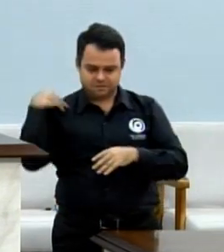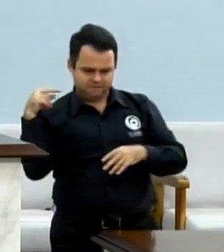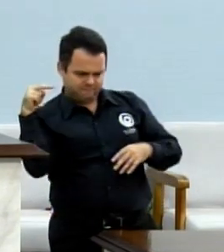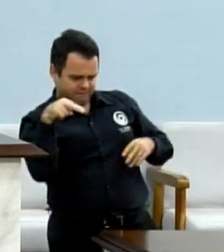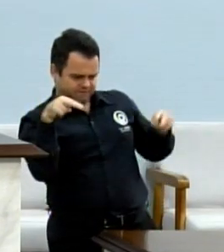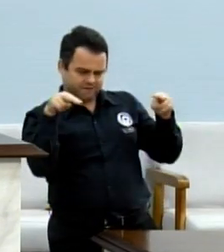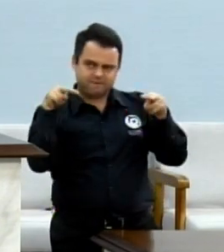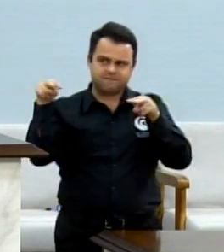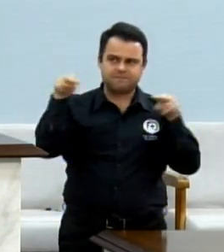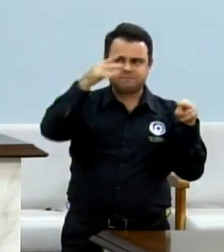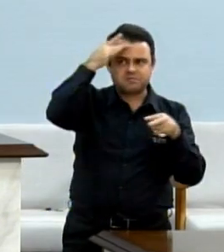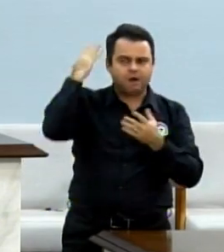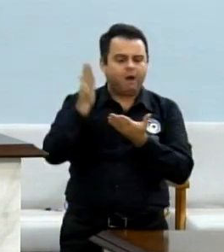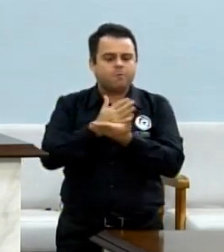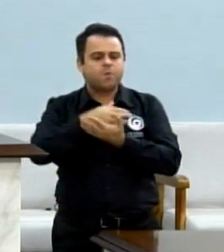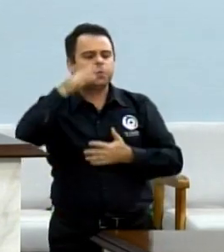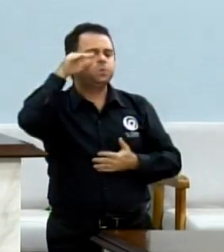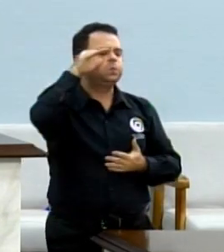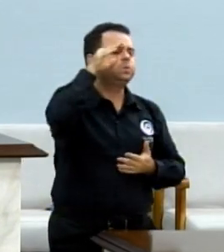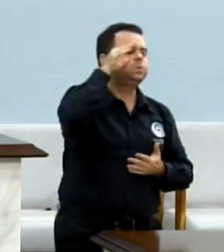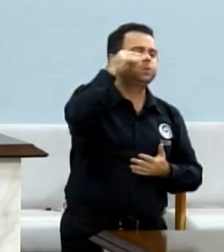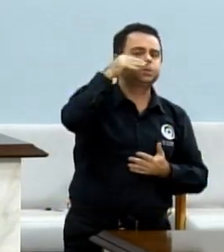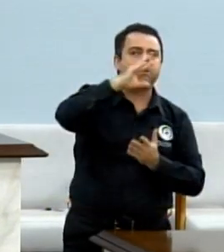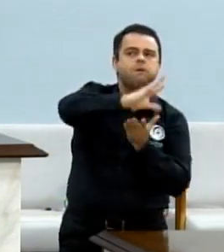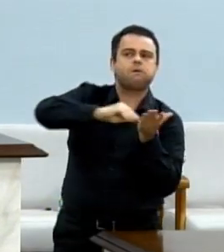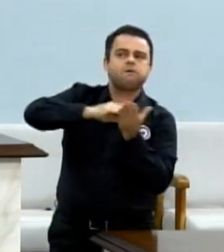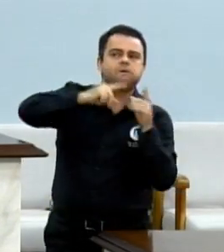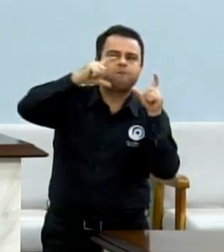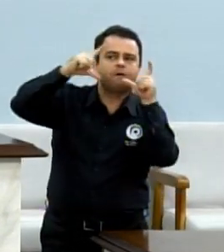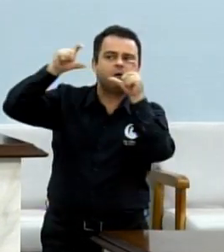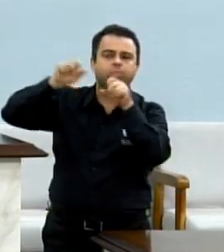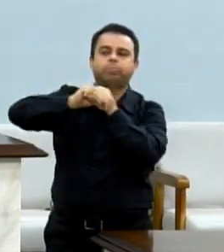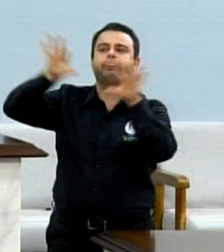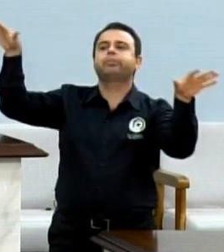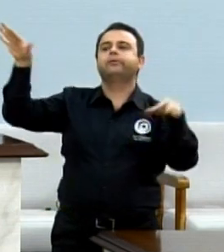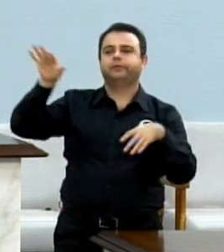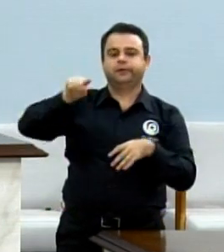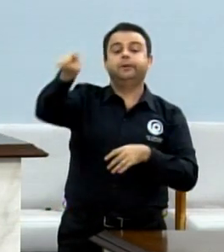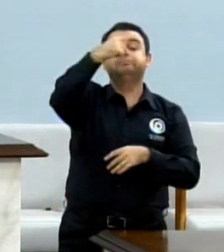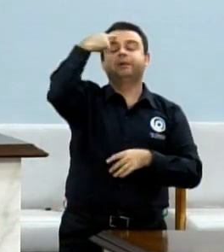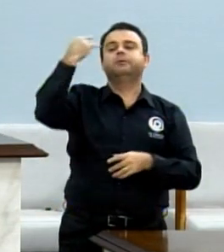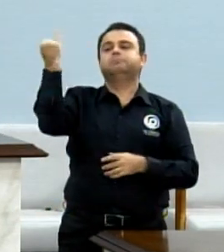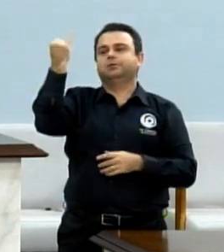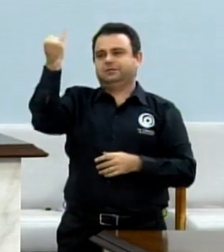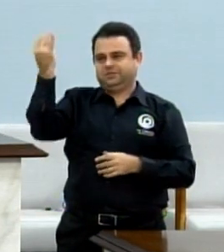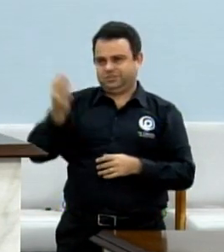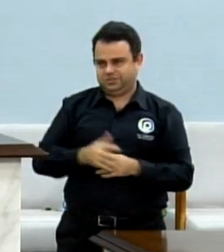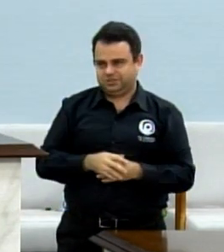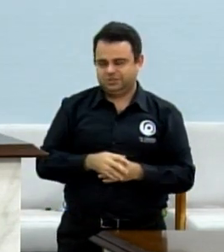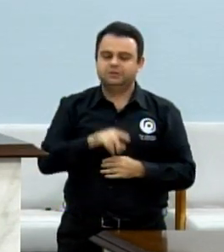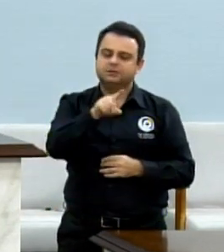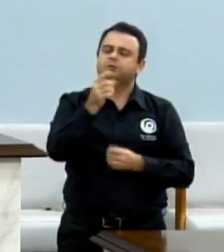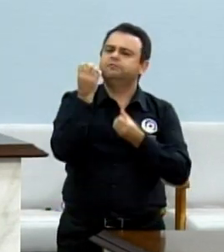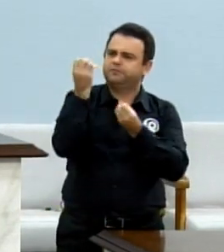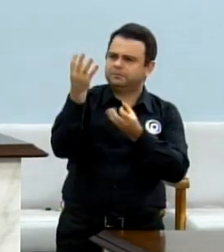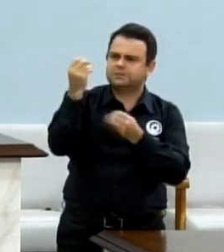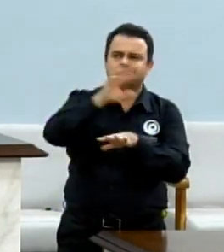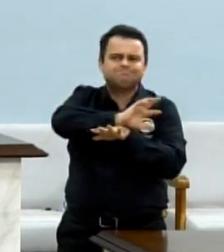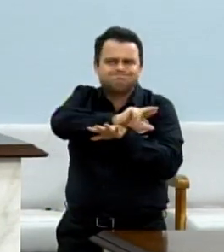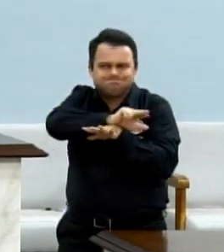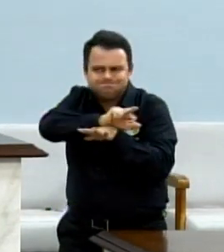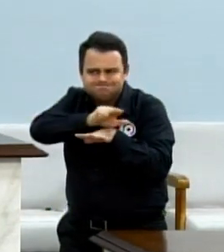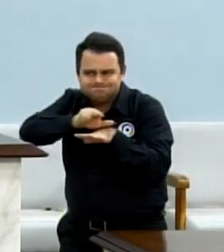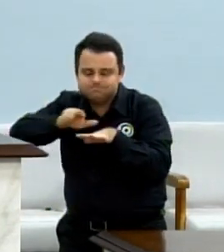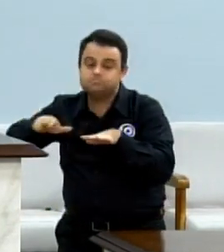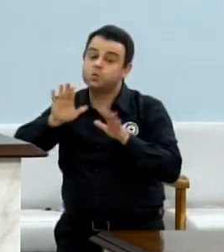mas para outras pessoas esses dados são importantes. Trabalhamos com a transparência, o princípio de acesso à informação, a gente trabalha aqui. Só que todo